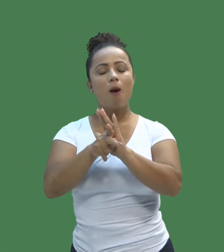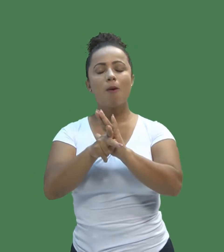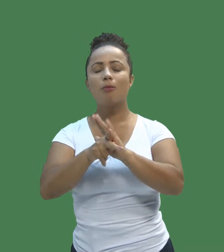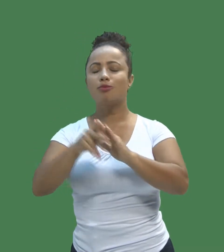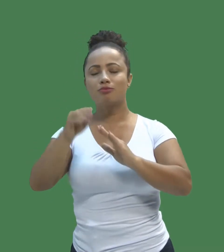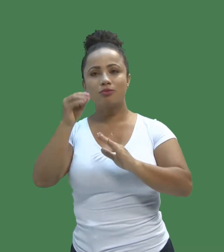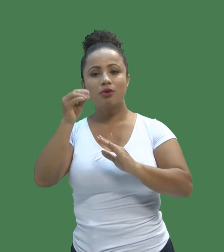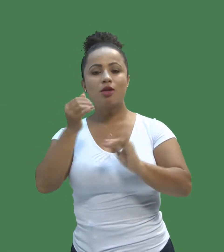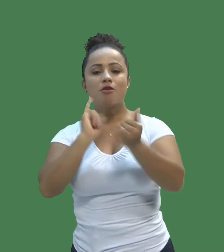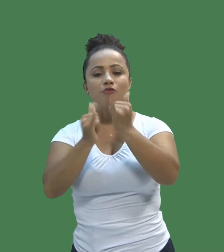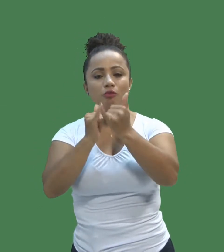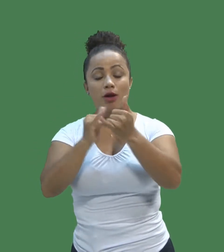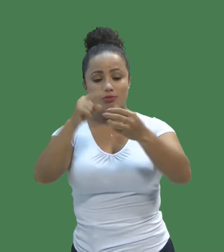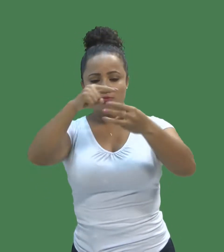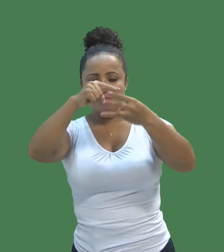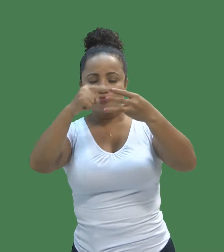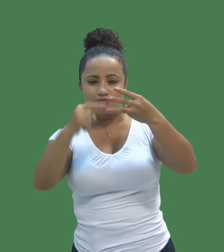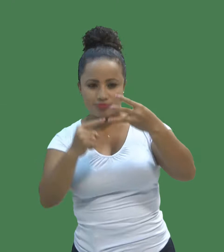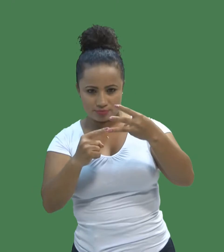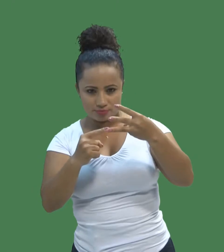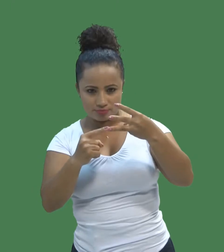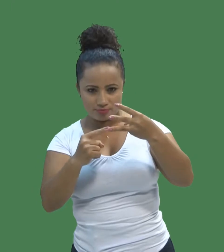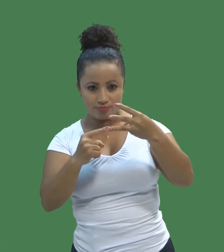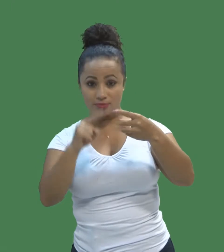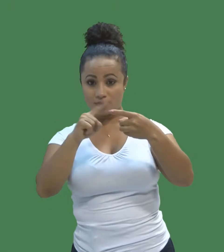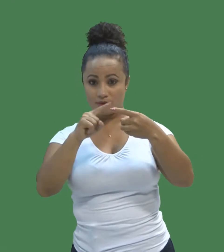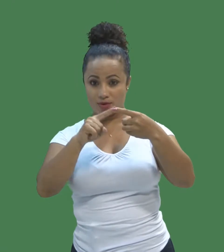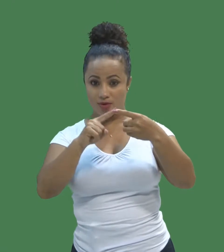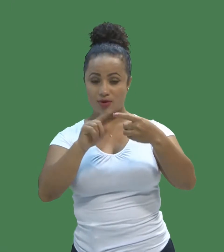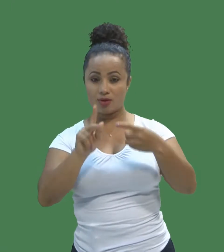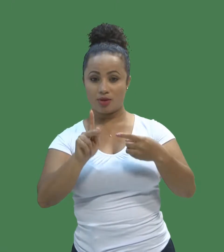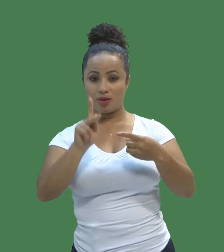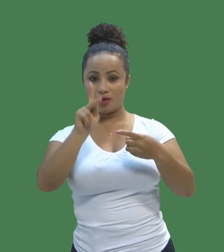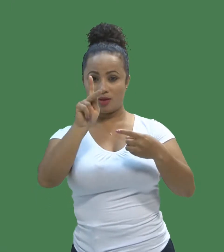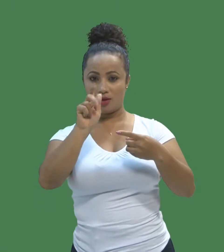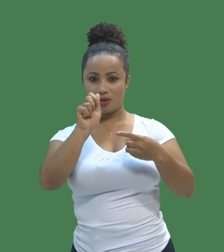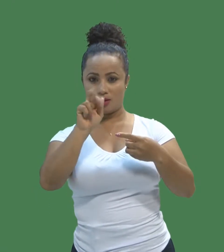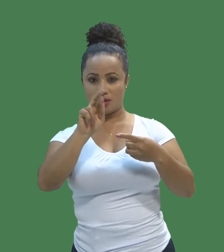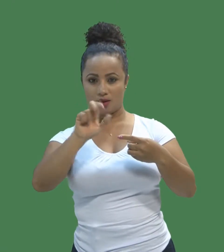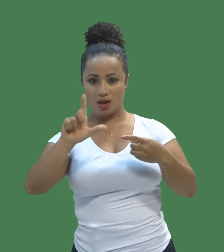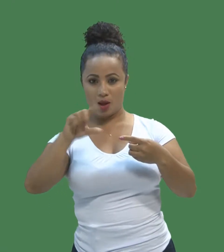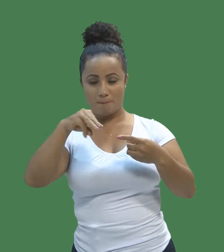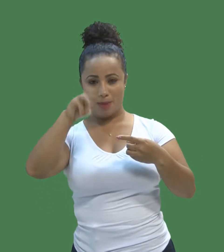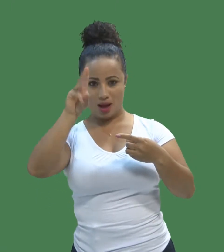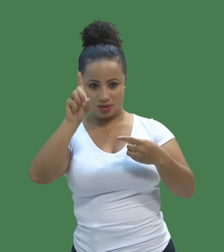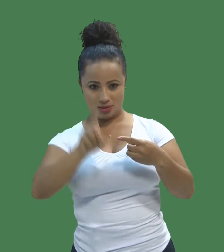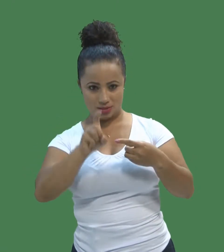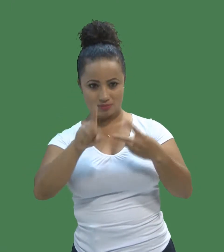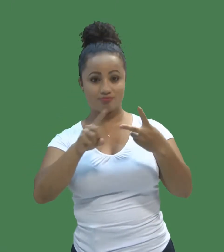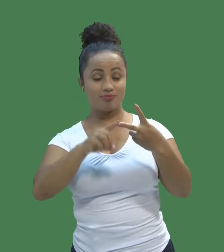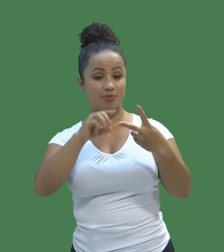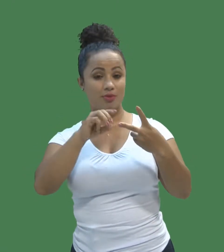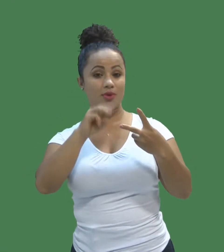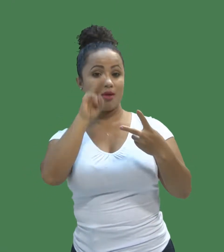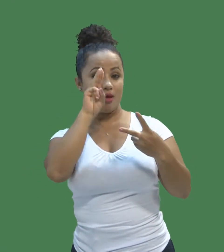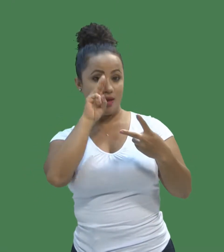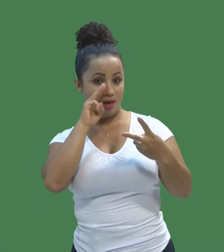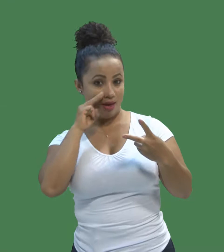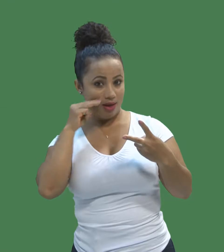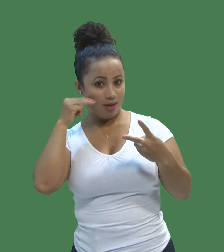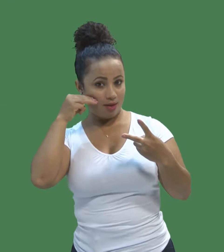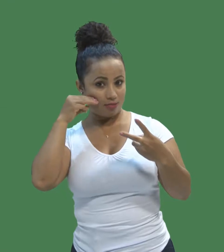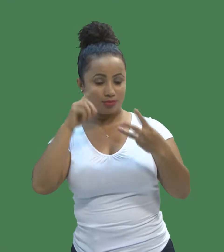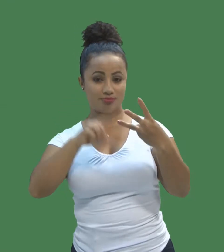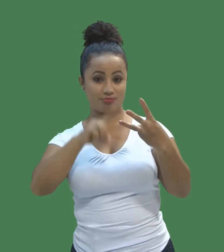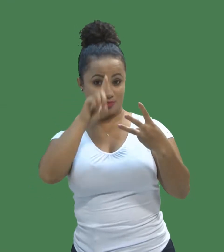e Max Weber, com vistas a identificar as suas contribuições para o estudo da